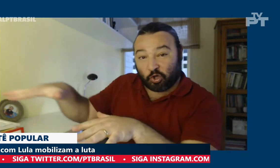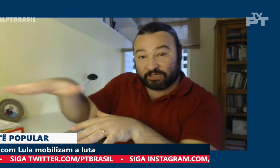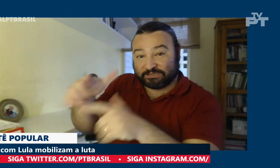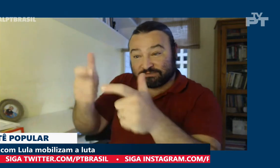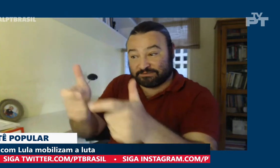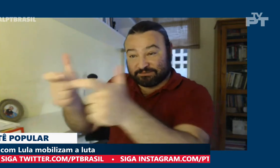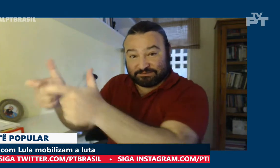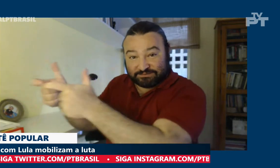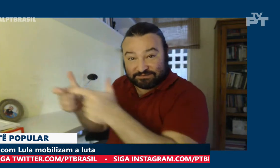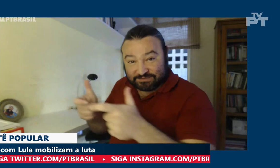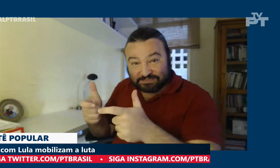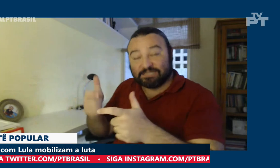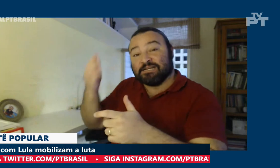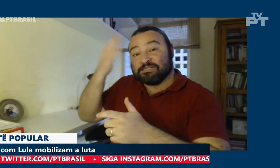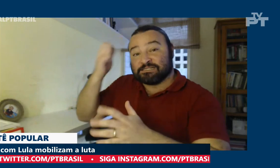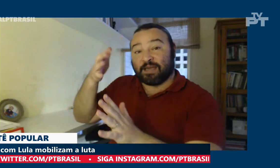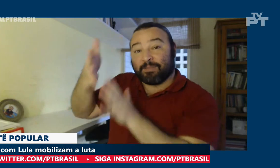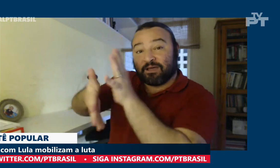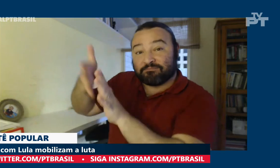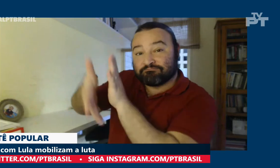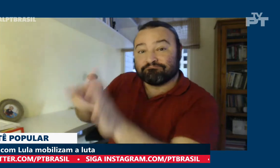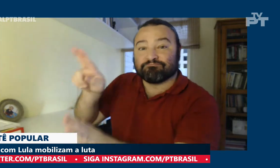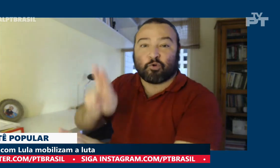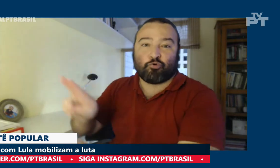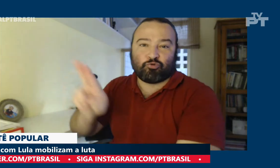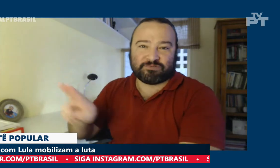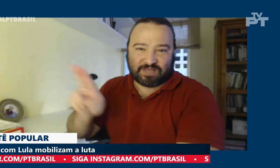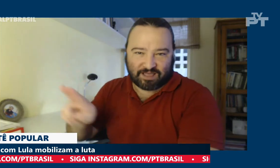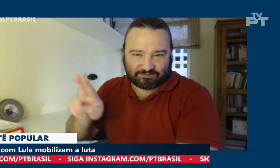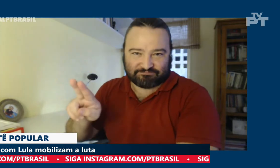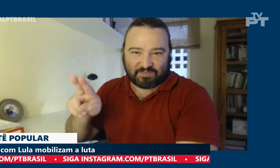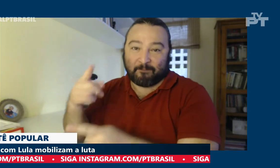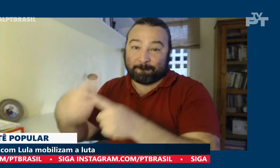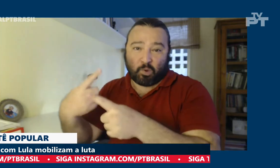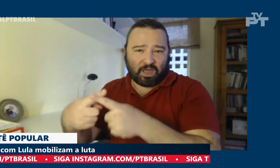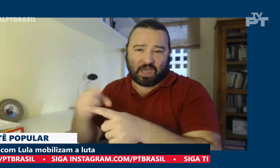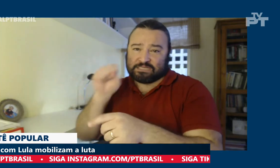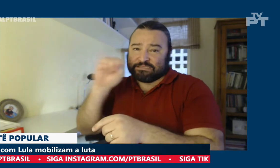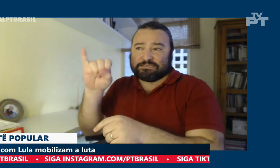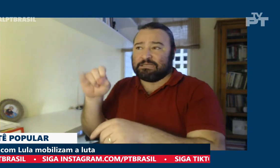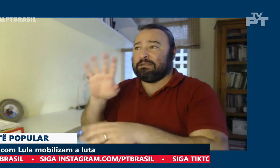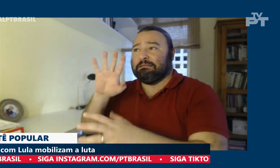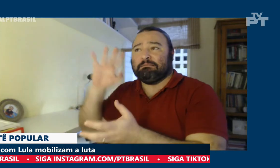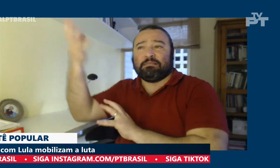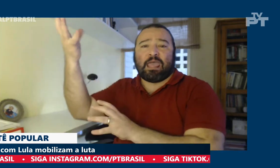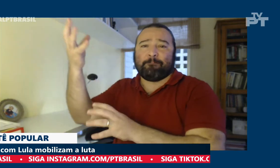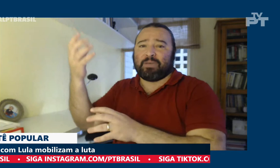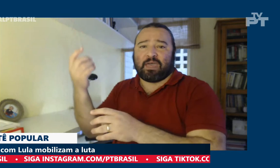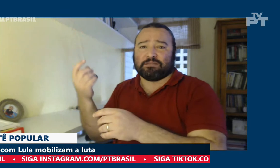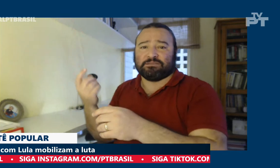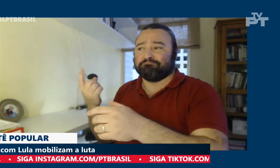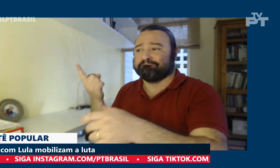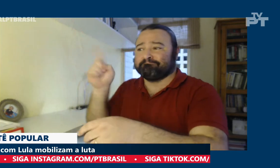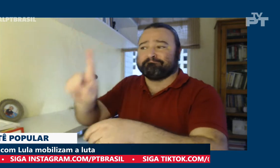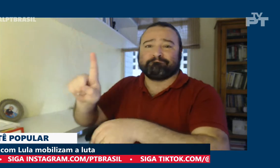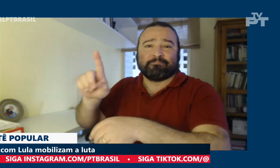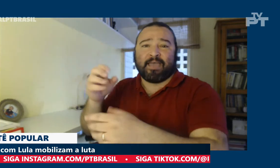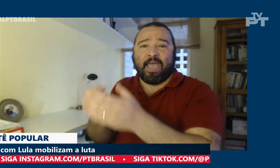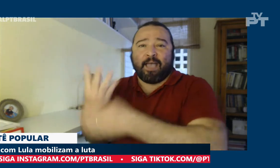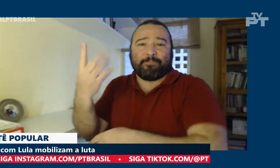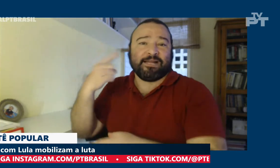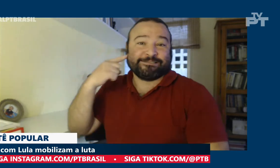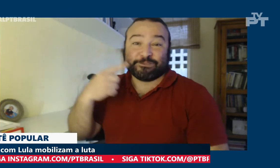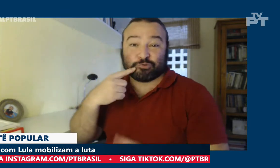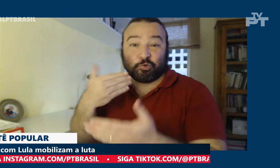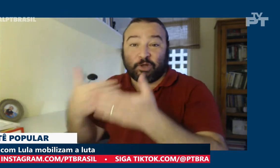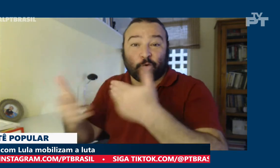45% de pessoas dentro daqueles locais de trabalho que, pelo menos, que saibam a língua de